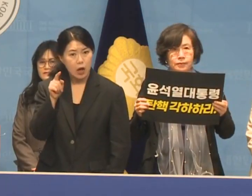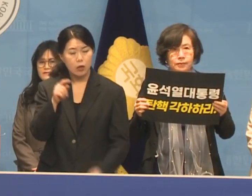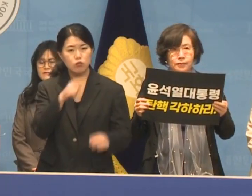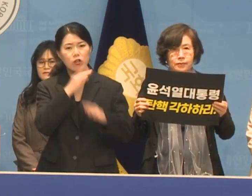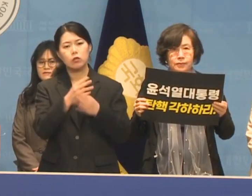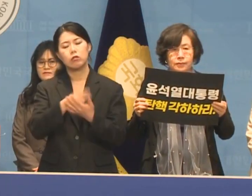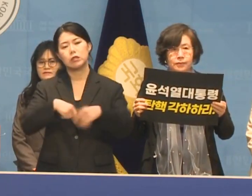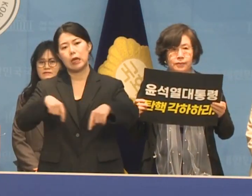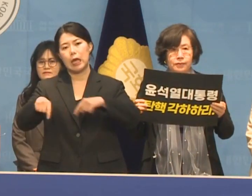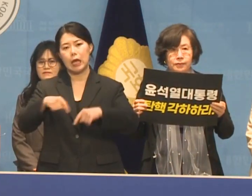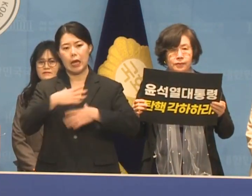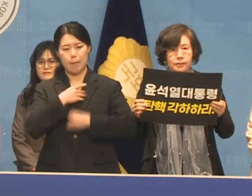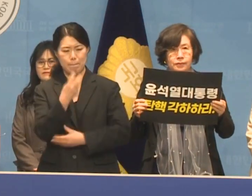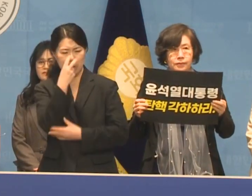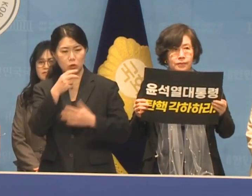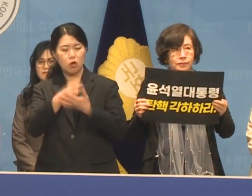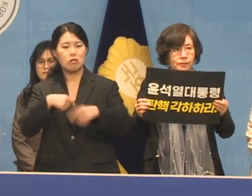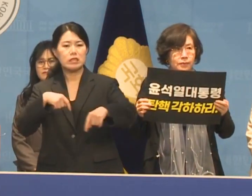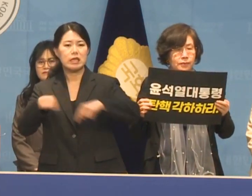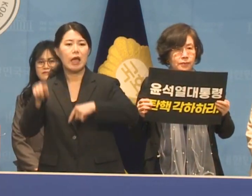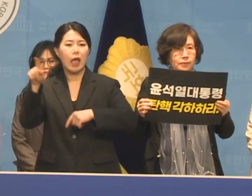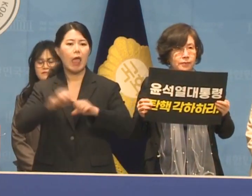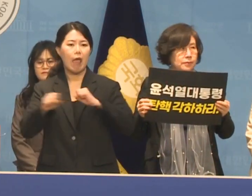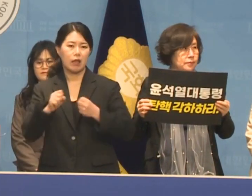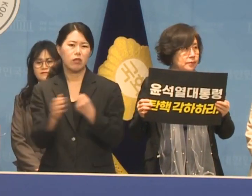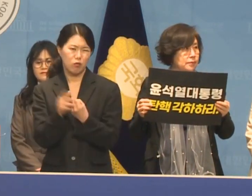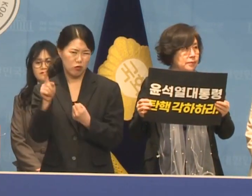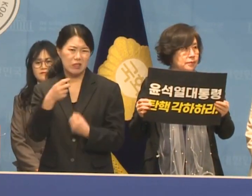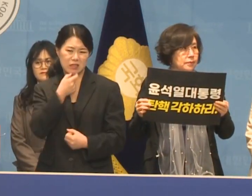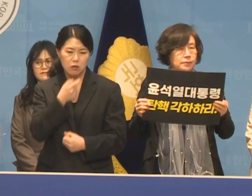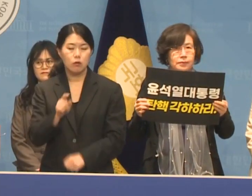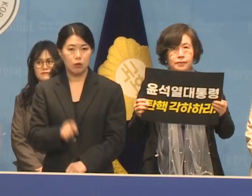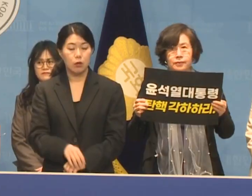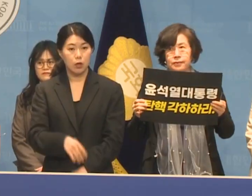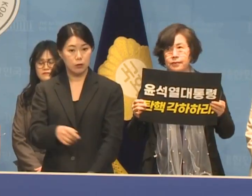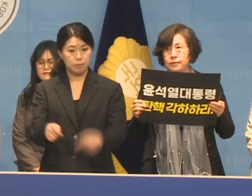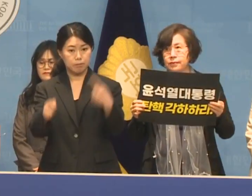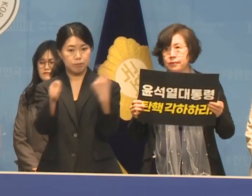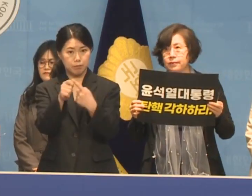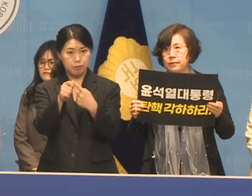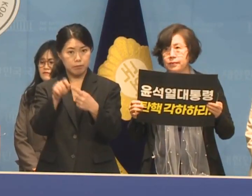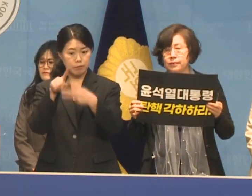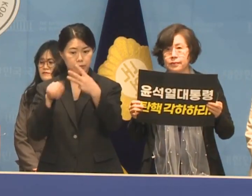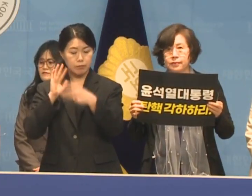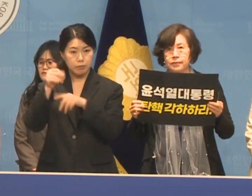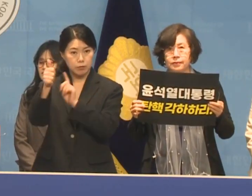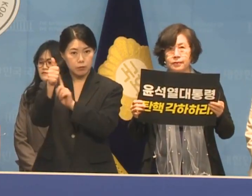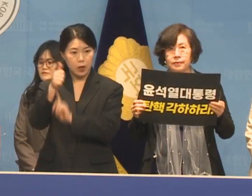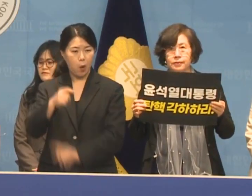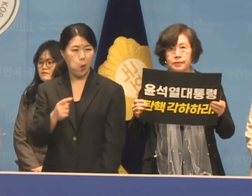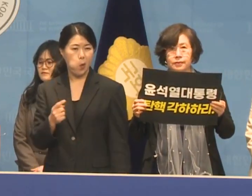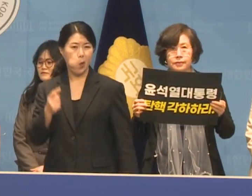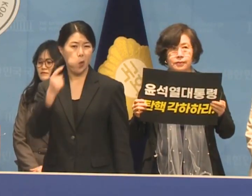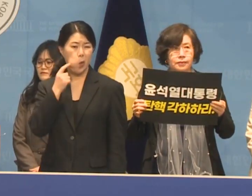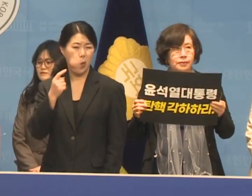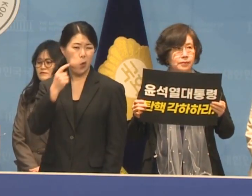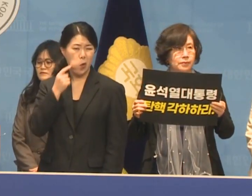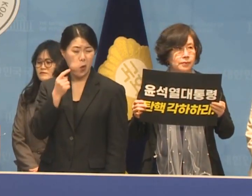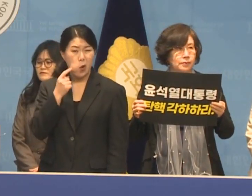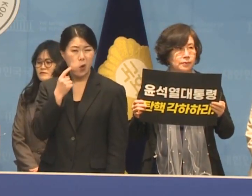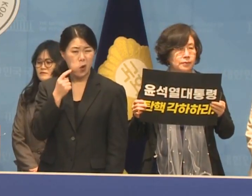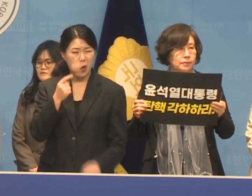대북 정책과 안보 정책을 실행했기 때문입니다. 첫 번째, 윤석열 대통령은 가짜 반일 선동을